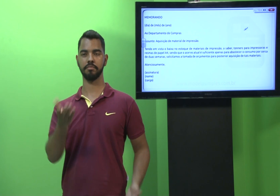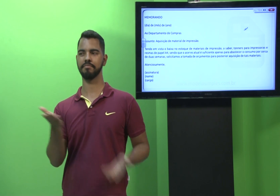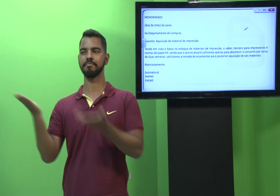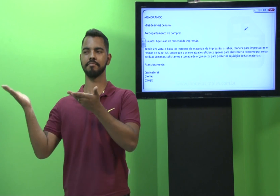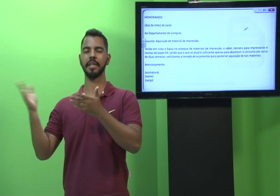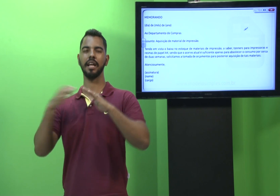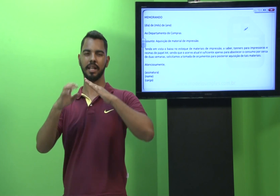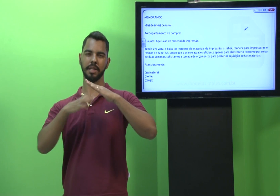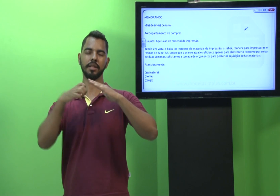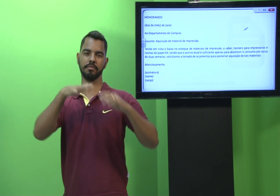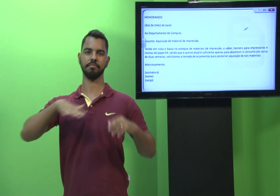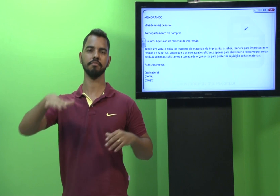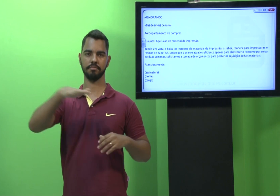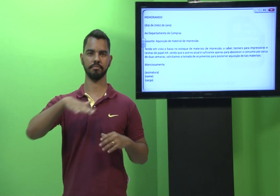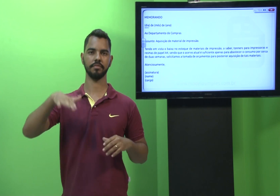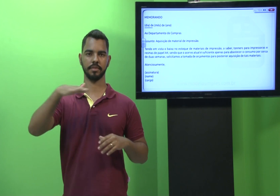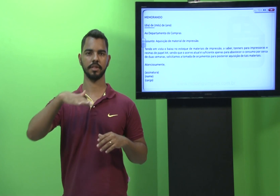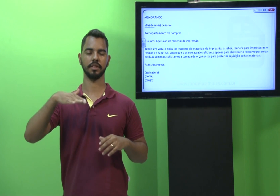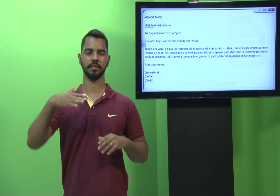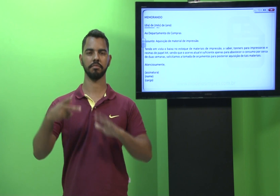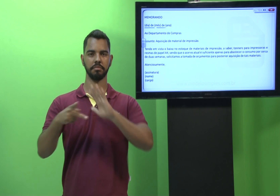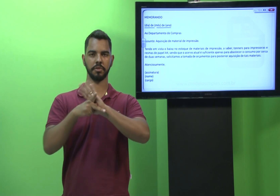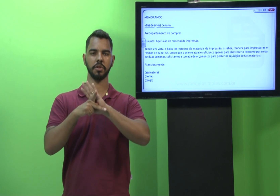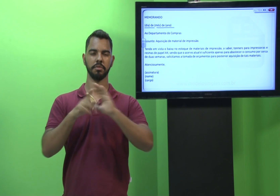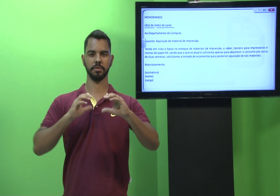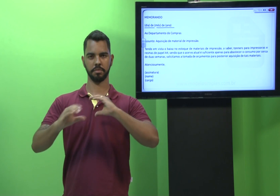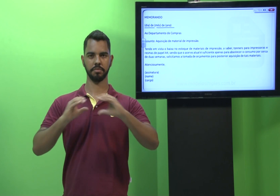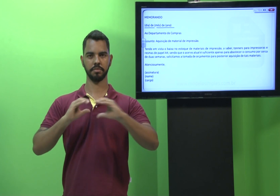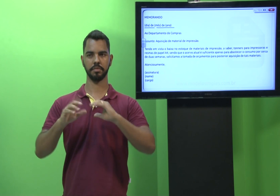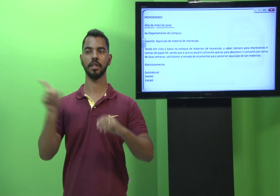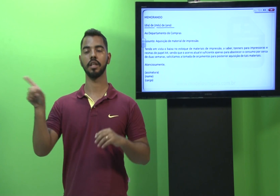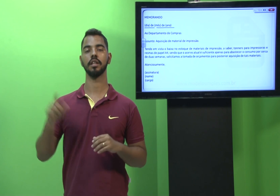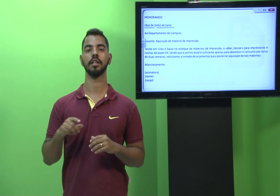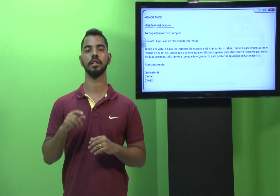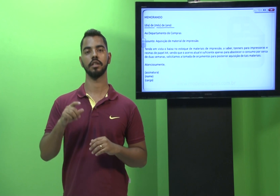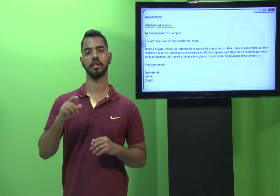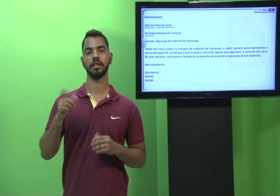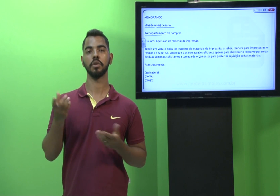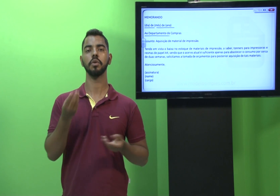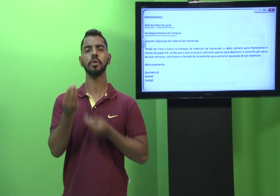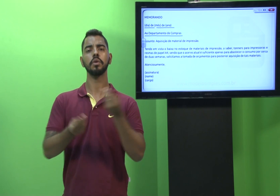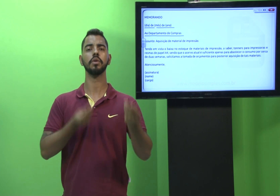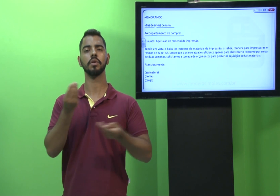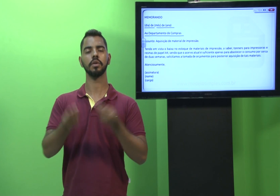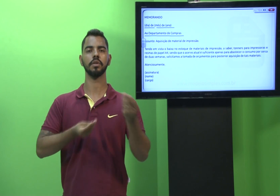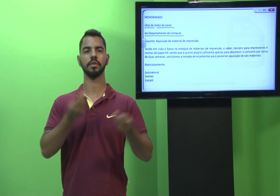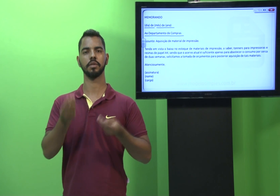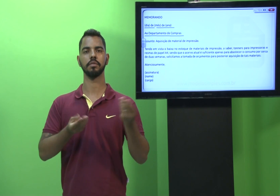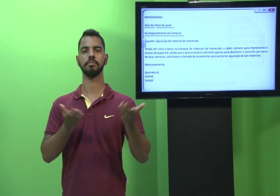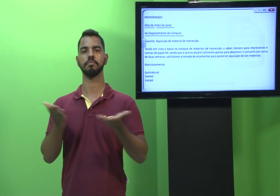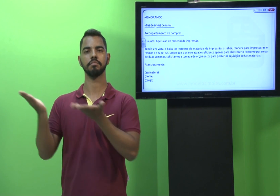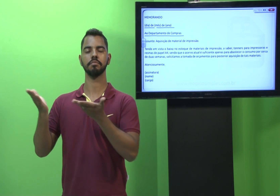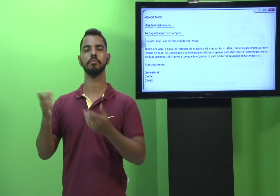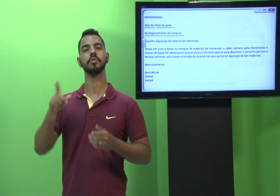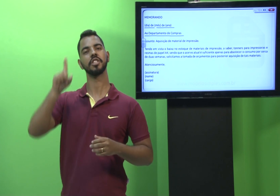No memorando você vai colocar o dia, o mês e o ano, a quem você vai destinar,